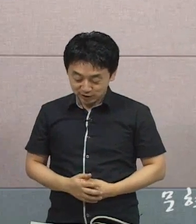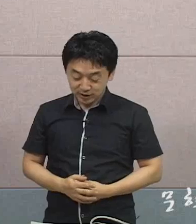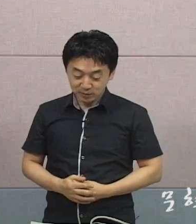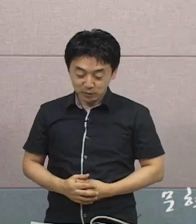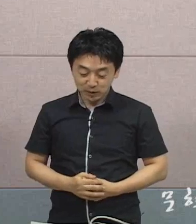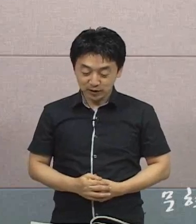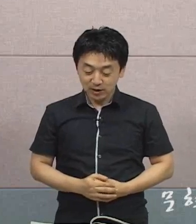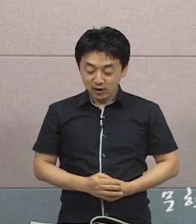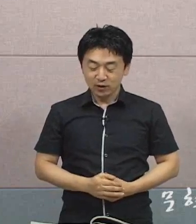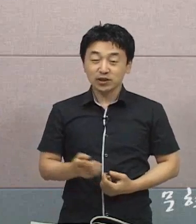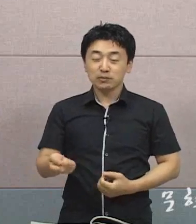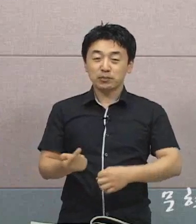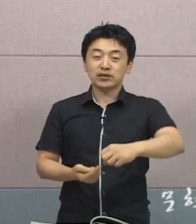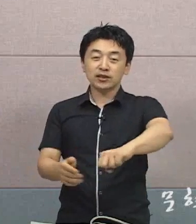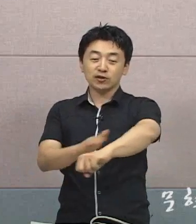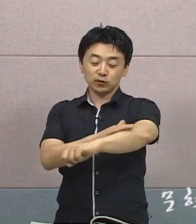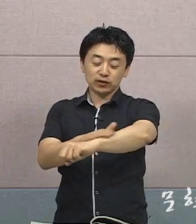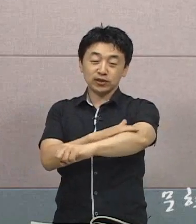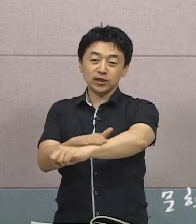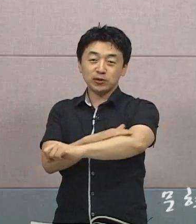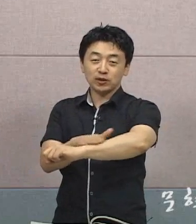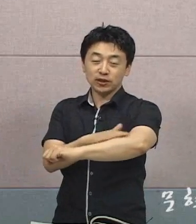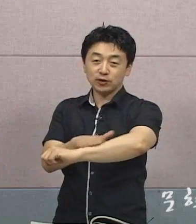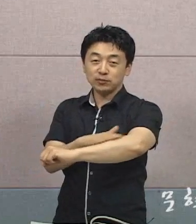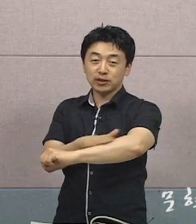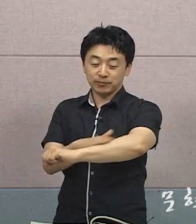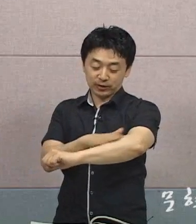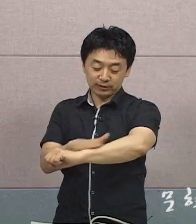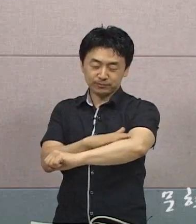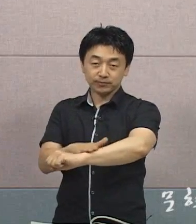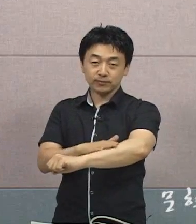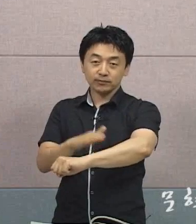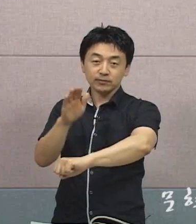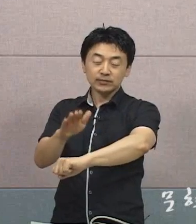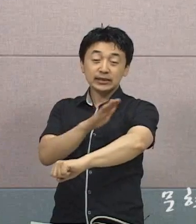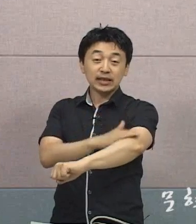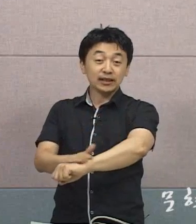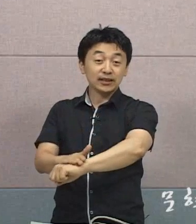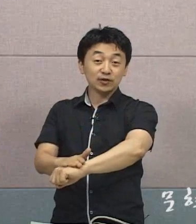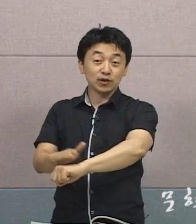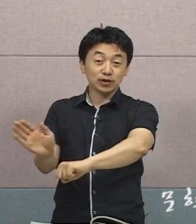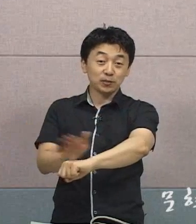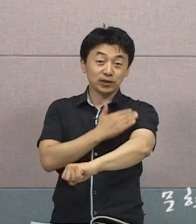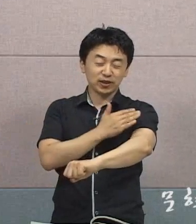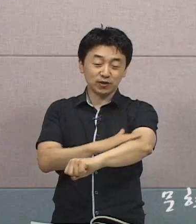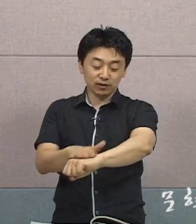자, 35페이지 느낌이 비슷한 단어가 또 등장을 합니다. 이렇게 사용을 합니다. 네, 잘하다라는 수하고 잘못하다라는 수인데요.